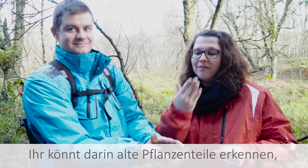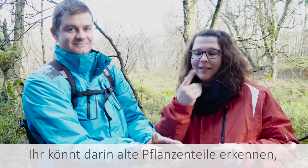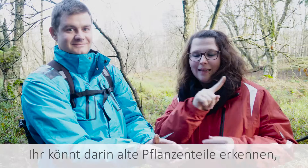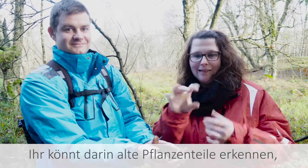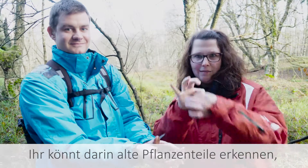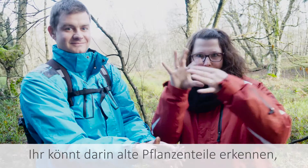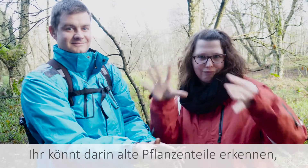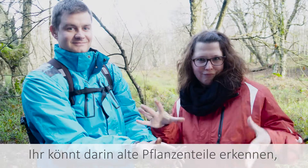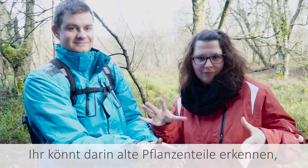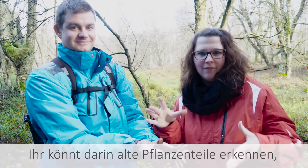sind.